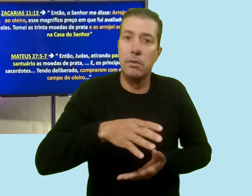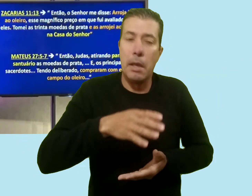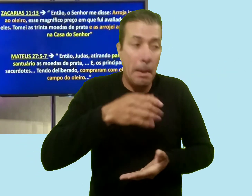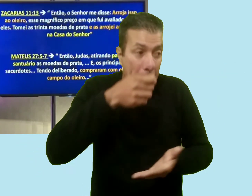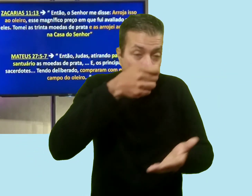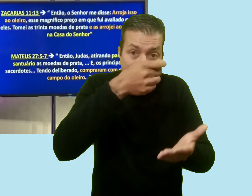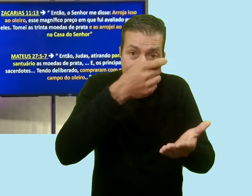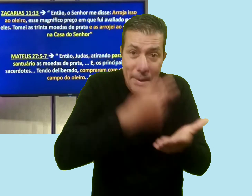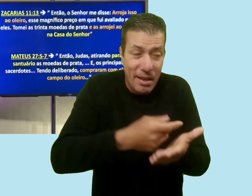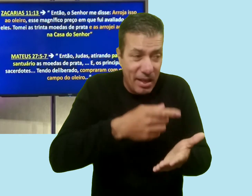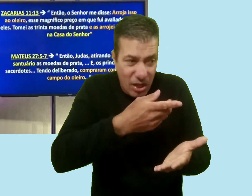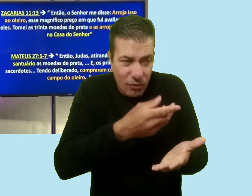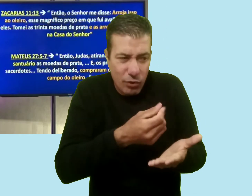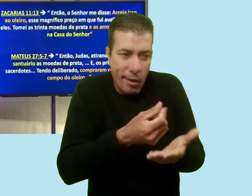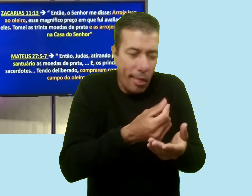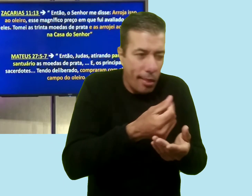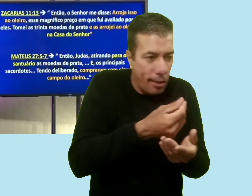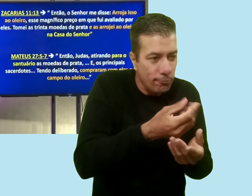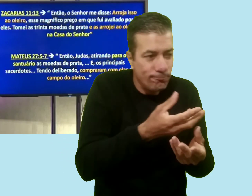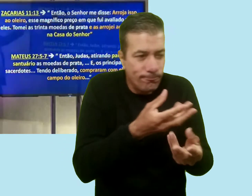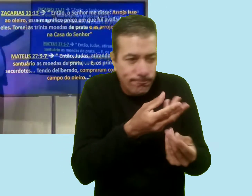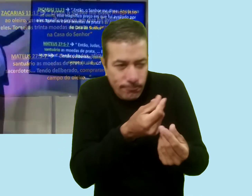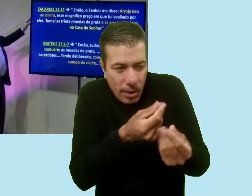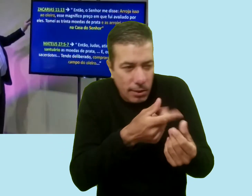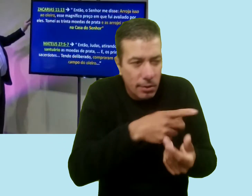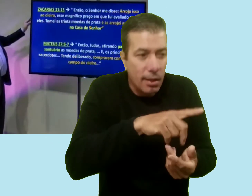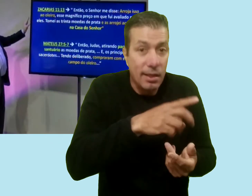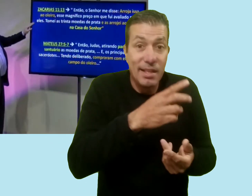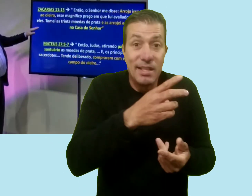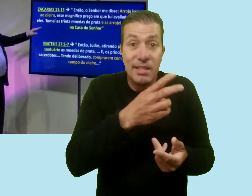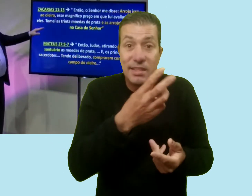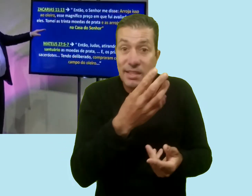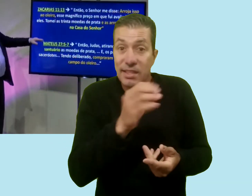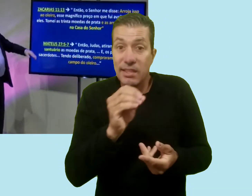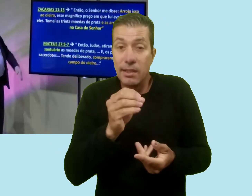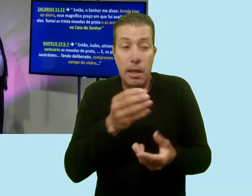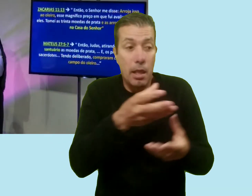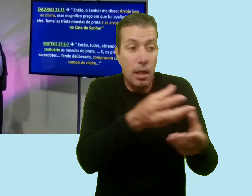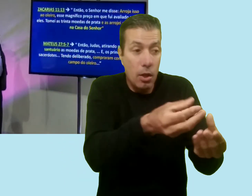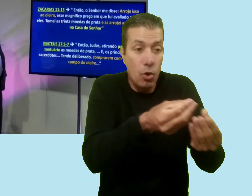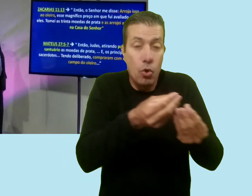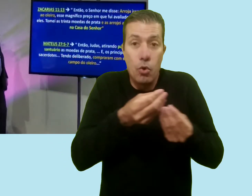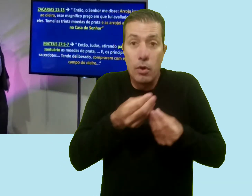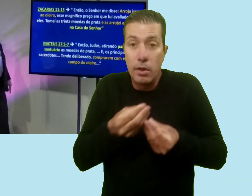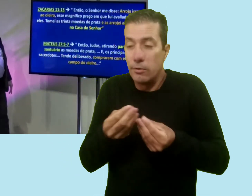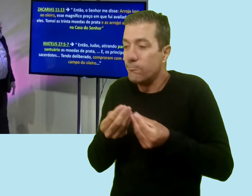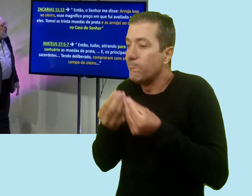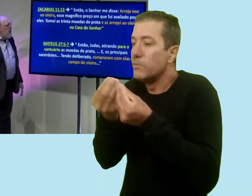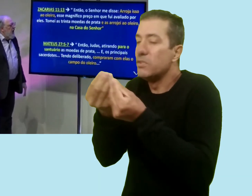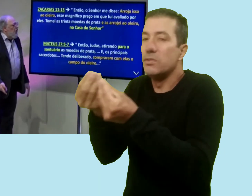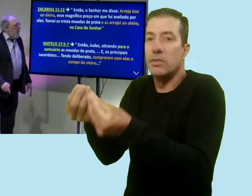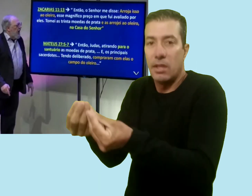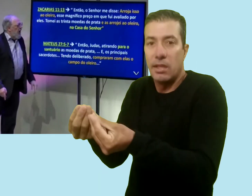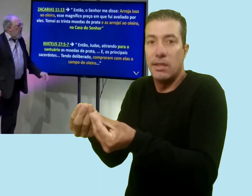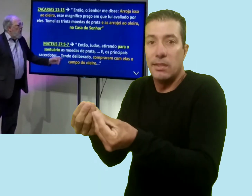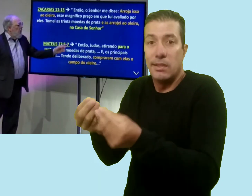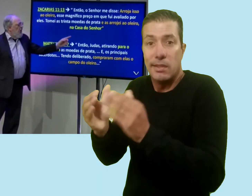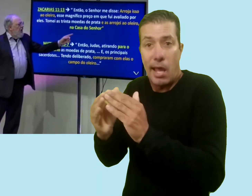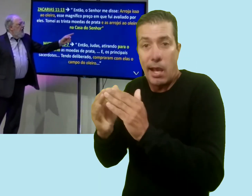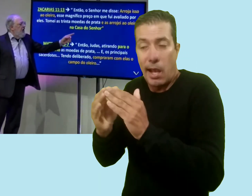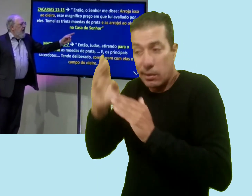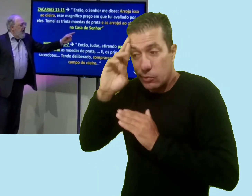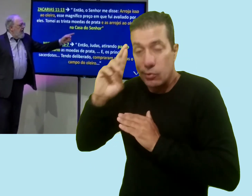oleiro, esse magnífico preço em que fui avaliado por eles. Tomei as 30 moedas de prata e as arrojei ao